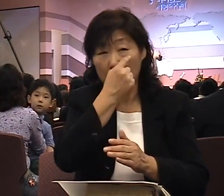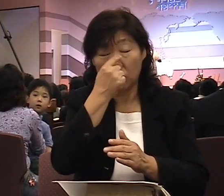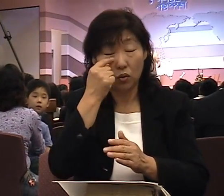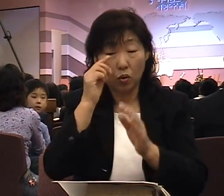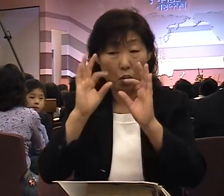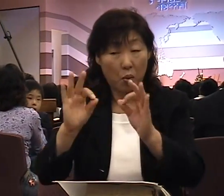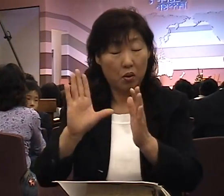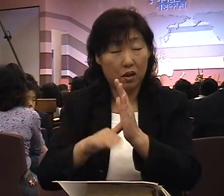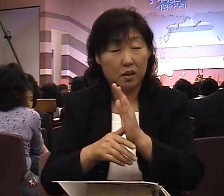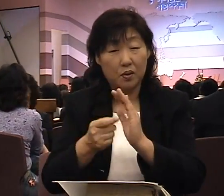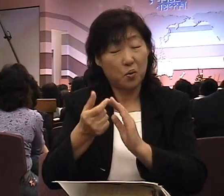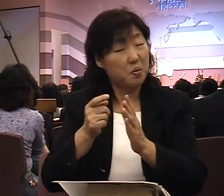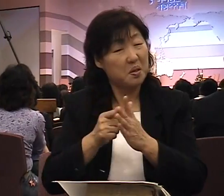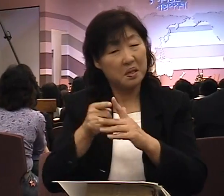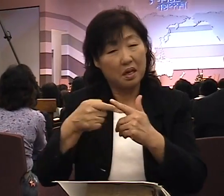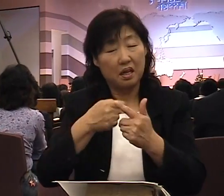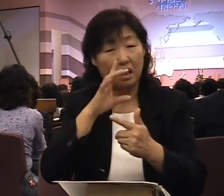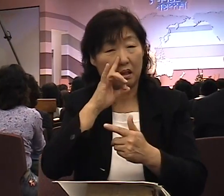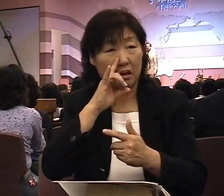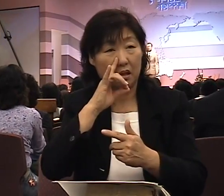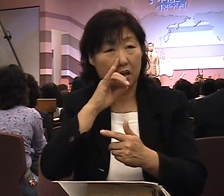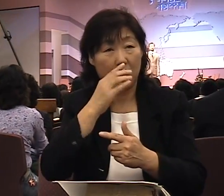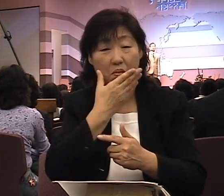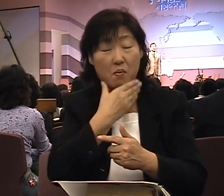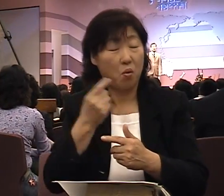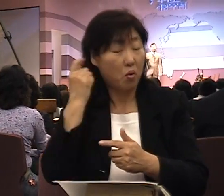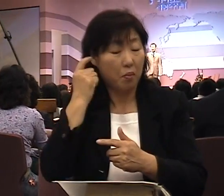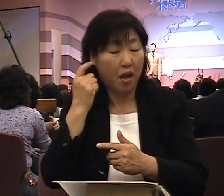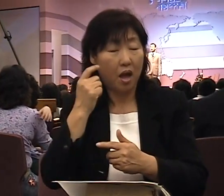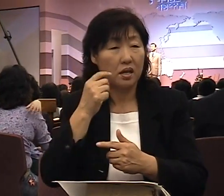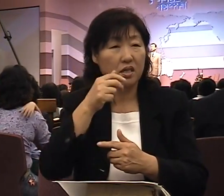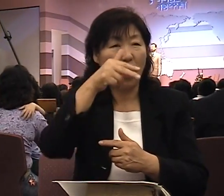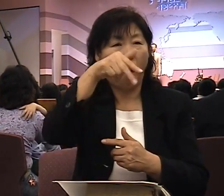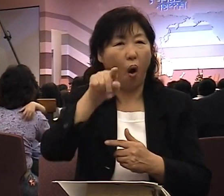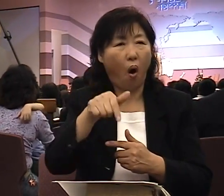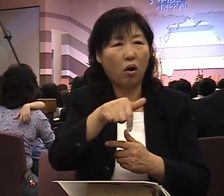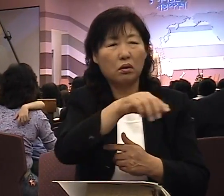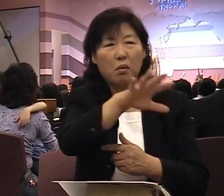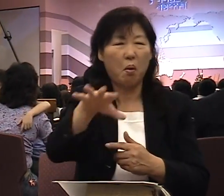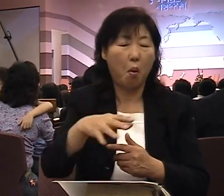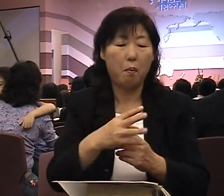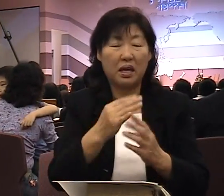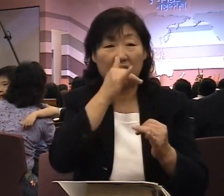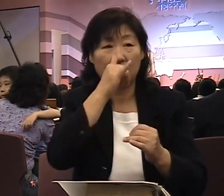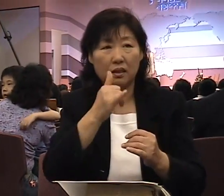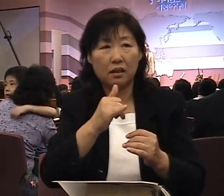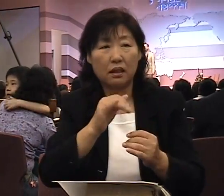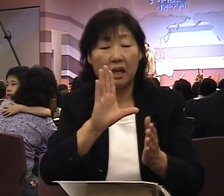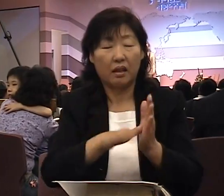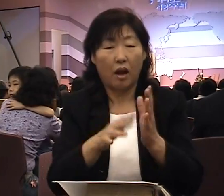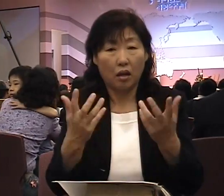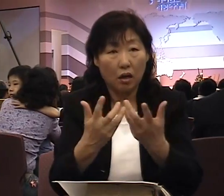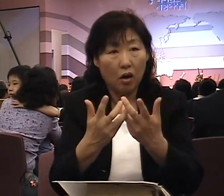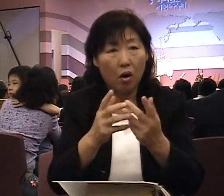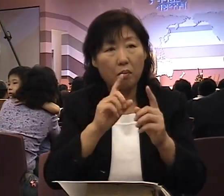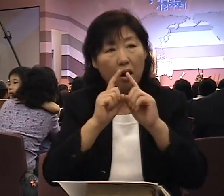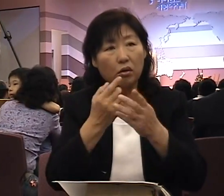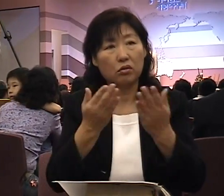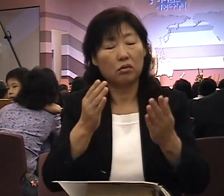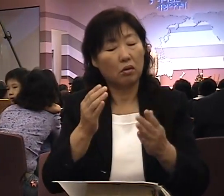때는 전혀 이해가 안 됩니다. 왜 그렇게 복음의 적들이 완성하는 그때가 때가 참 때라고 말씀을 하시는